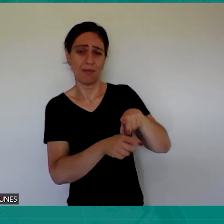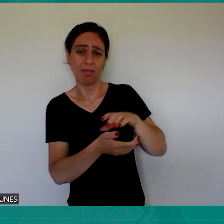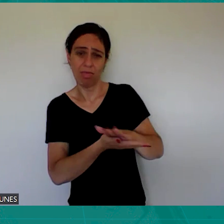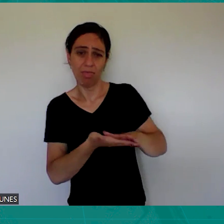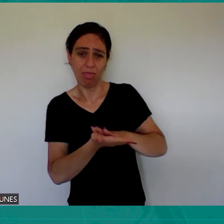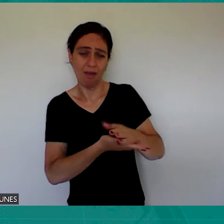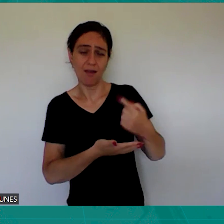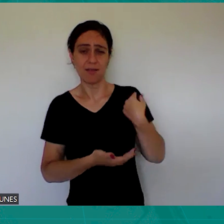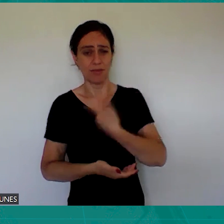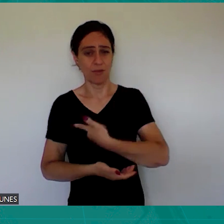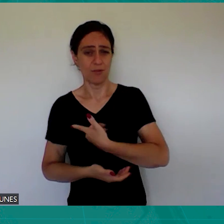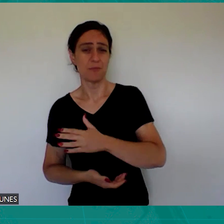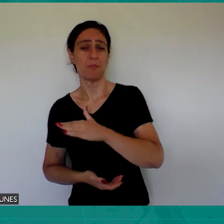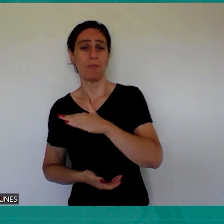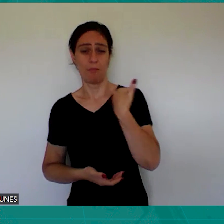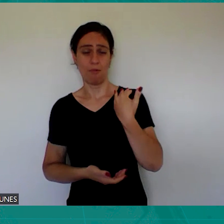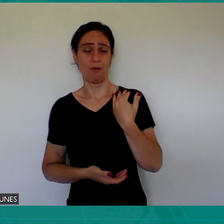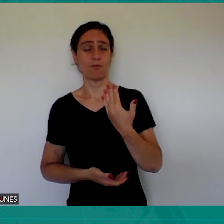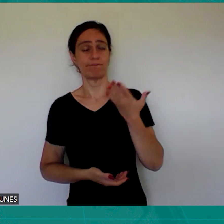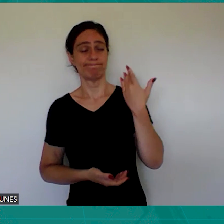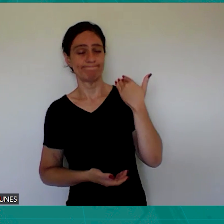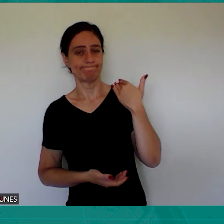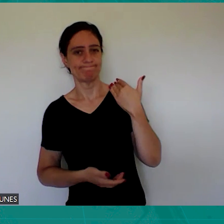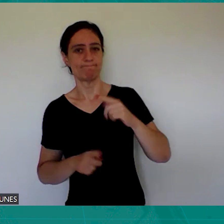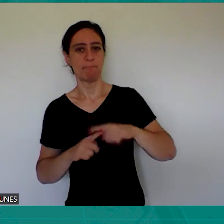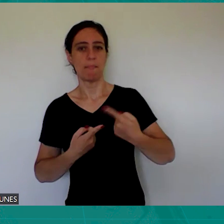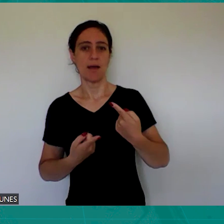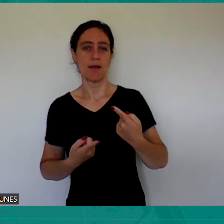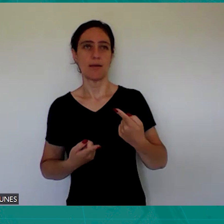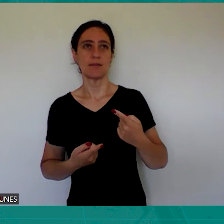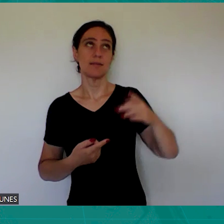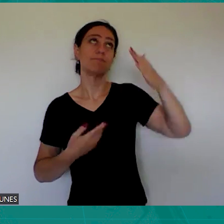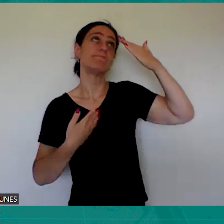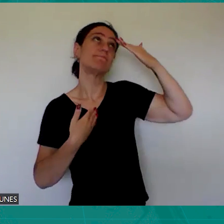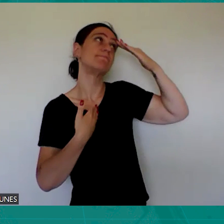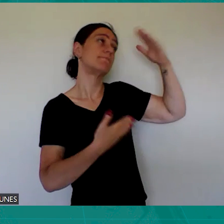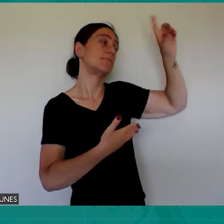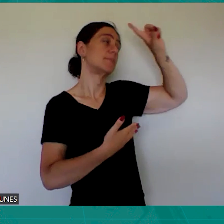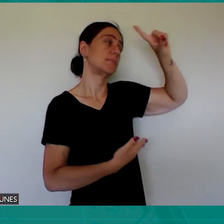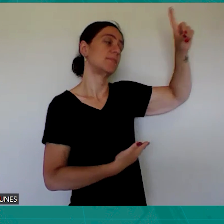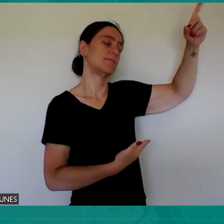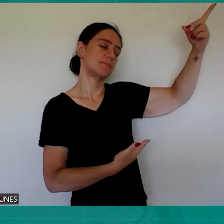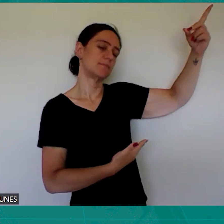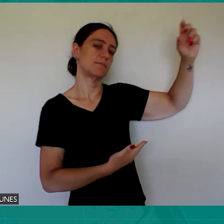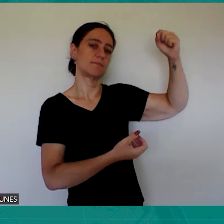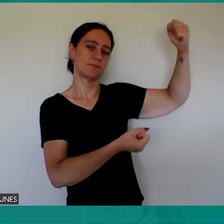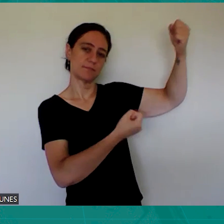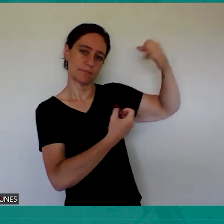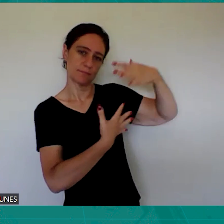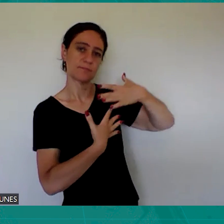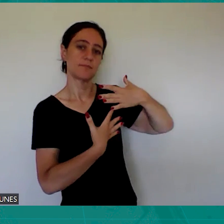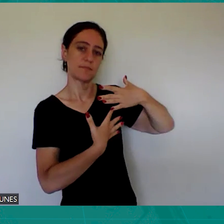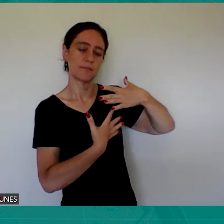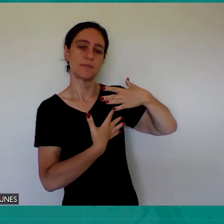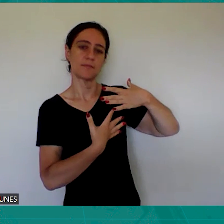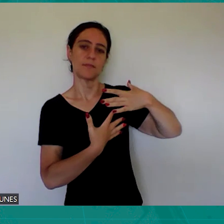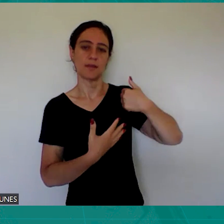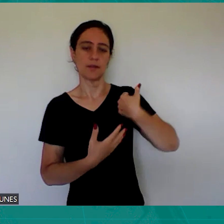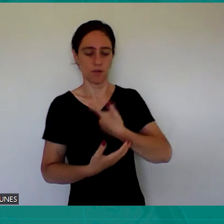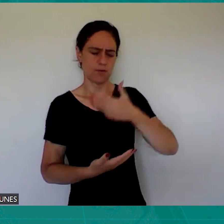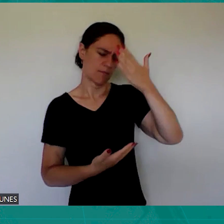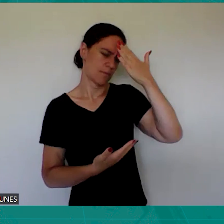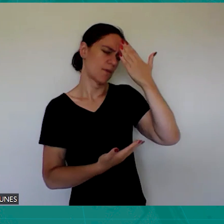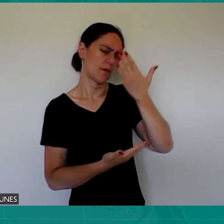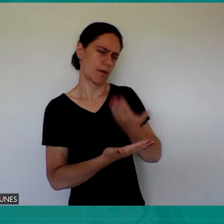para Deus. Mas graças a um dia a graça nos alcançou, e nós cremos no Evangelho,